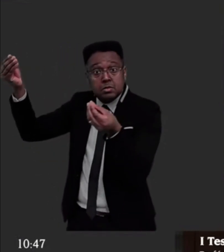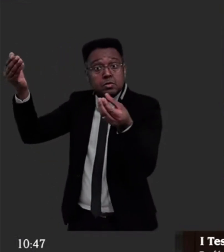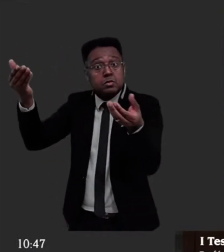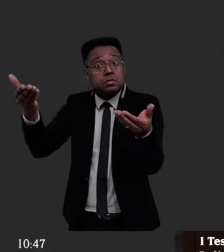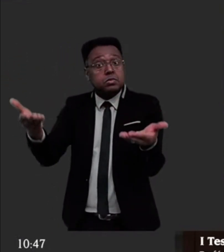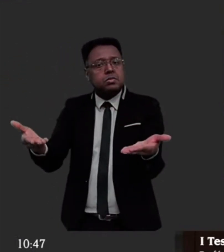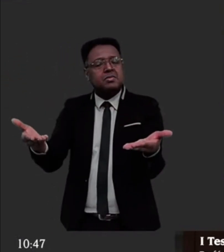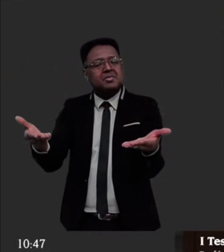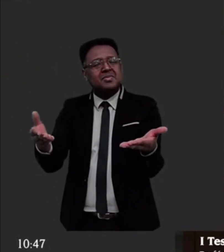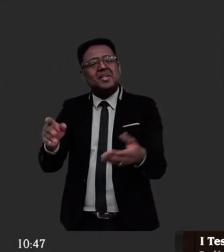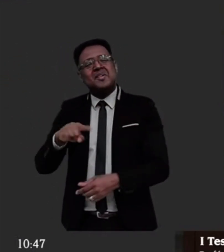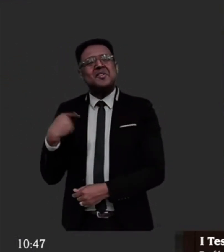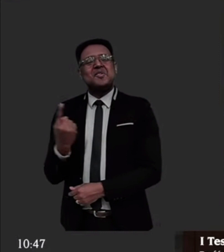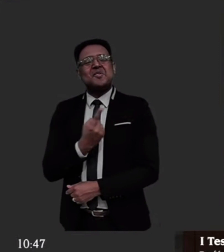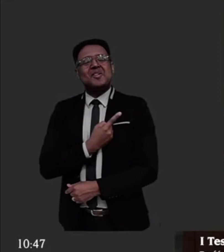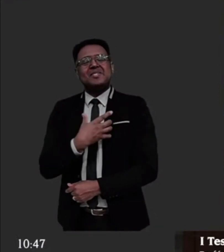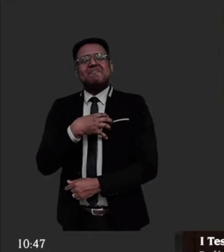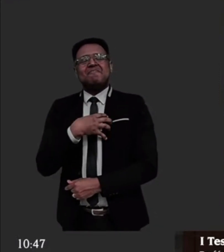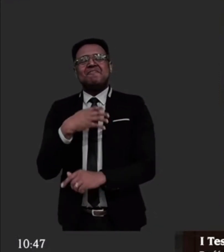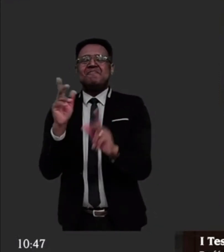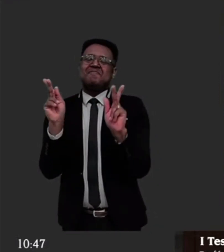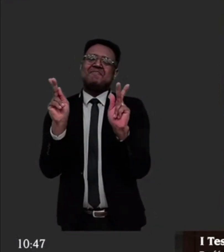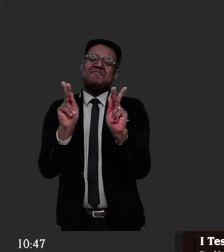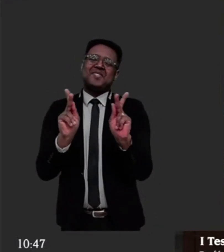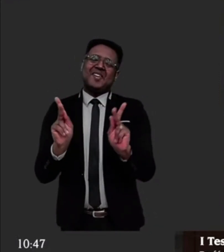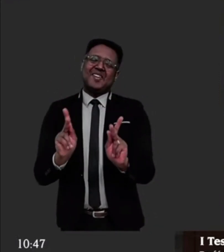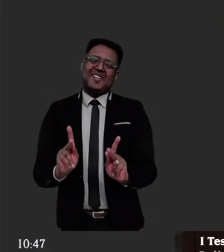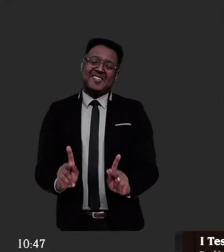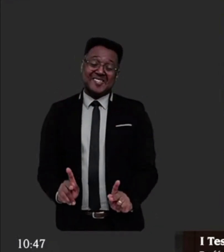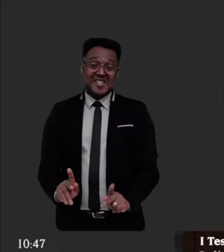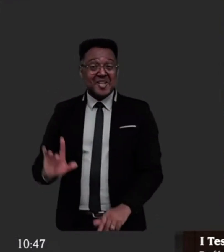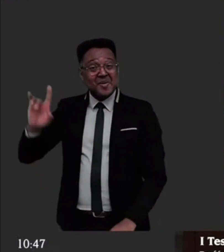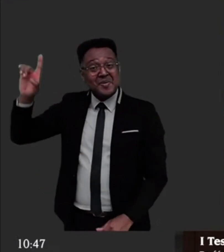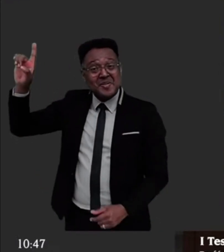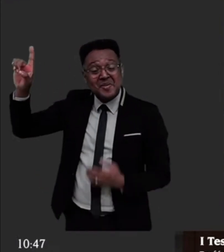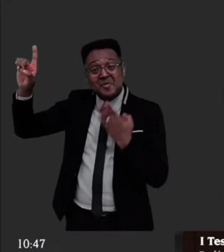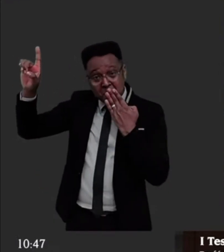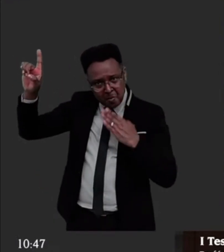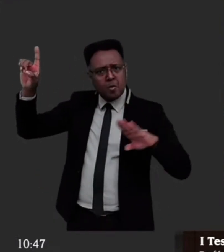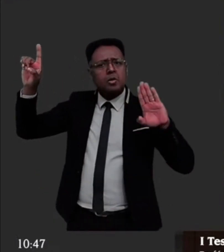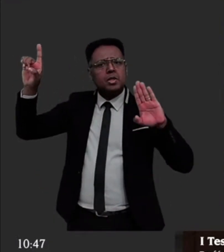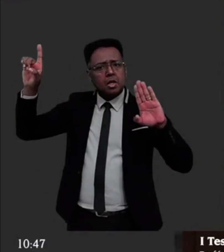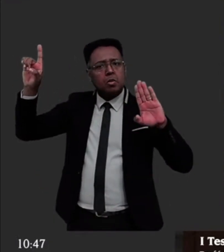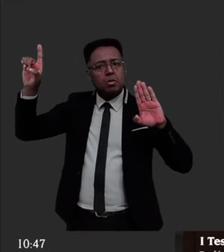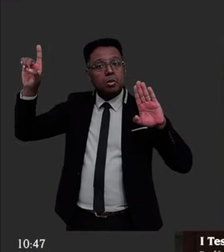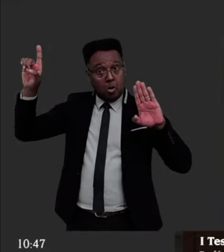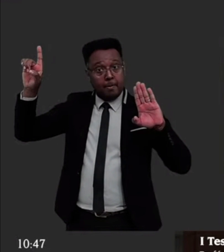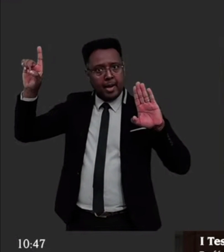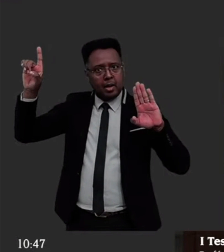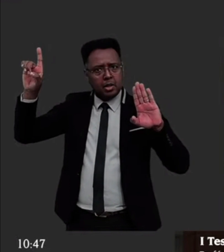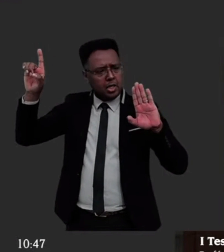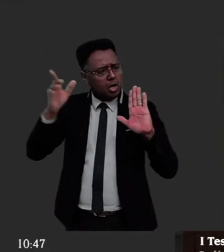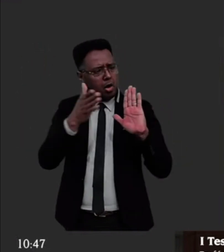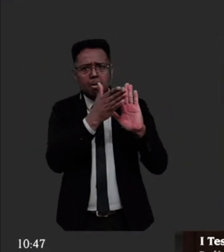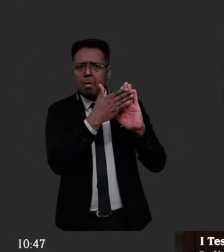paz com ele. Isso que ele nos prometeu, ele deu garantias. Ele deu